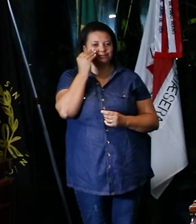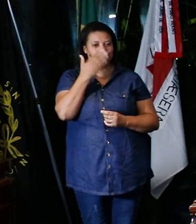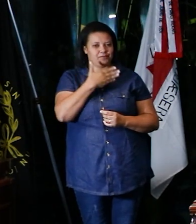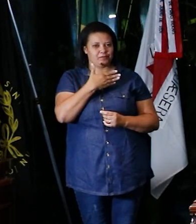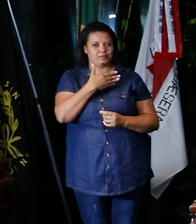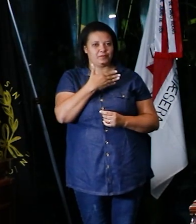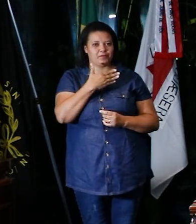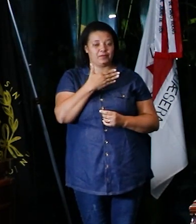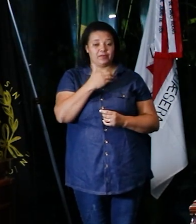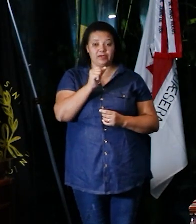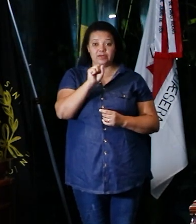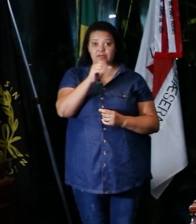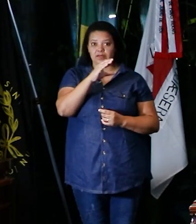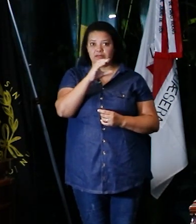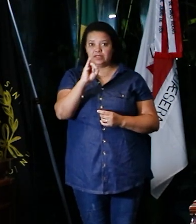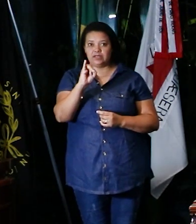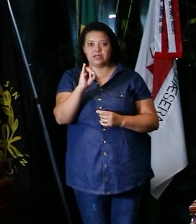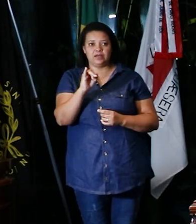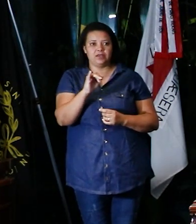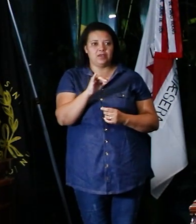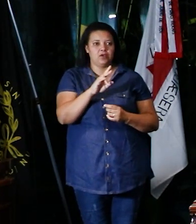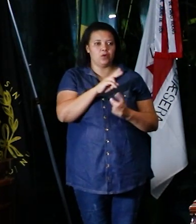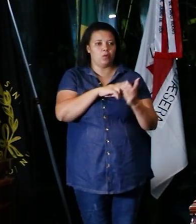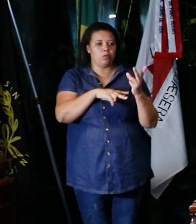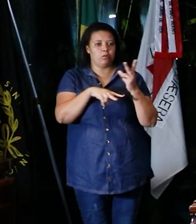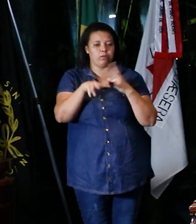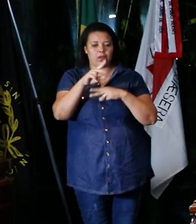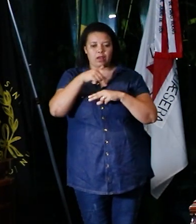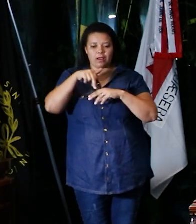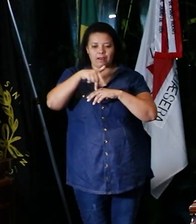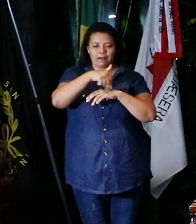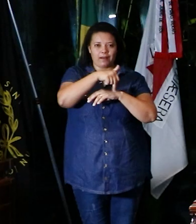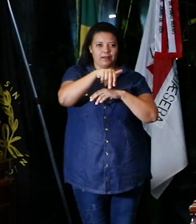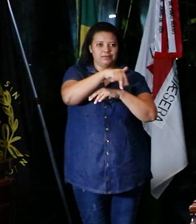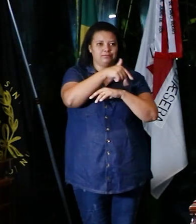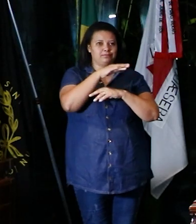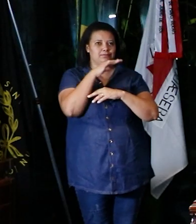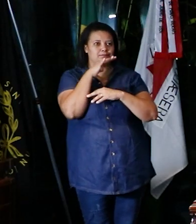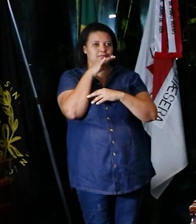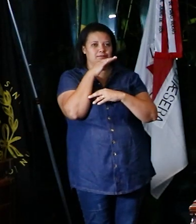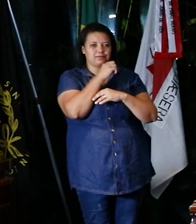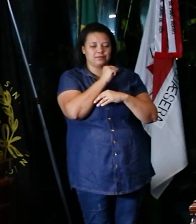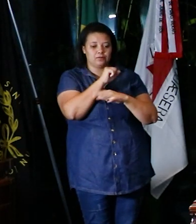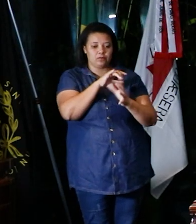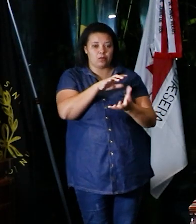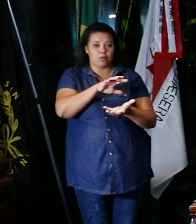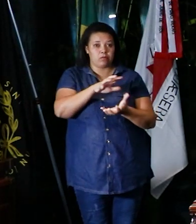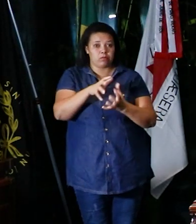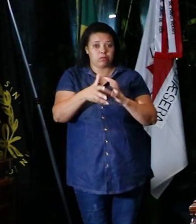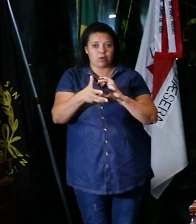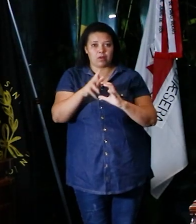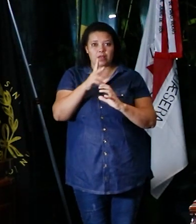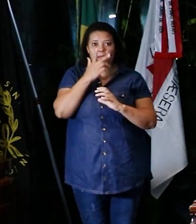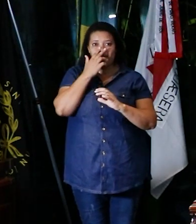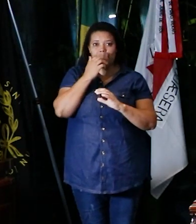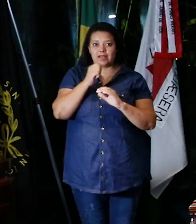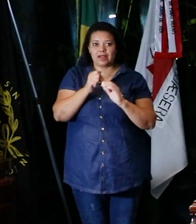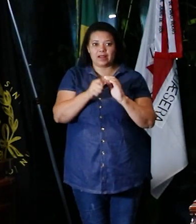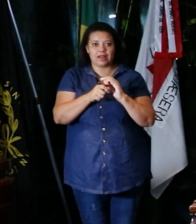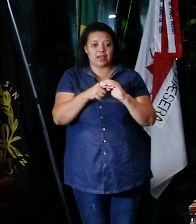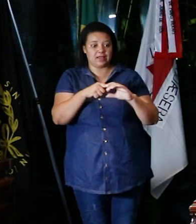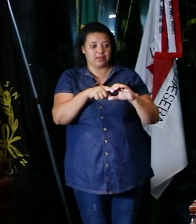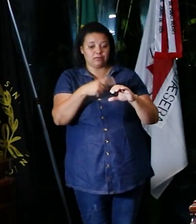ar em fatias diáfanas, corta os atacantes, os defensores. Saci bola, tatu bola,